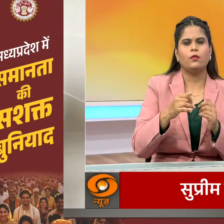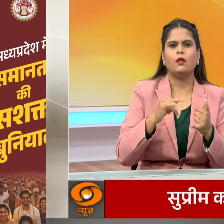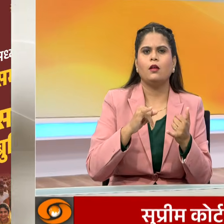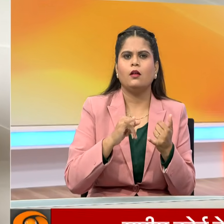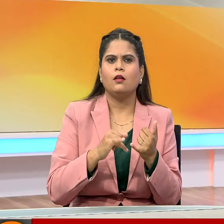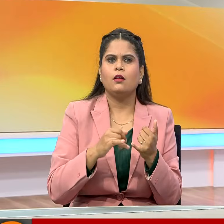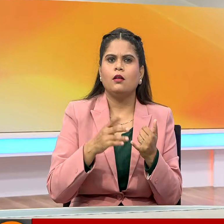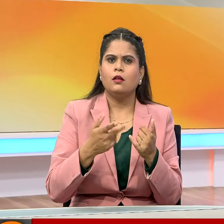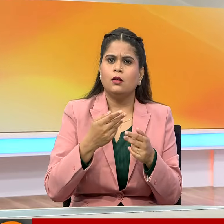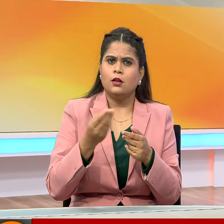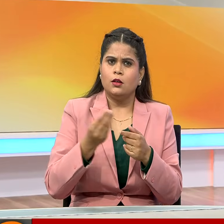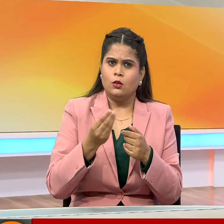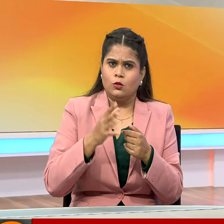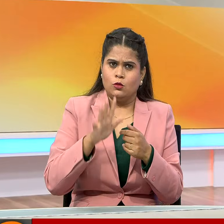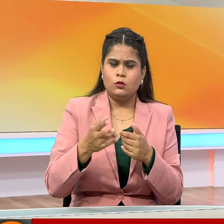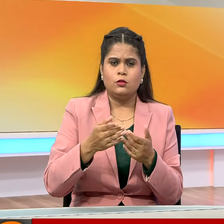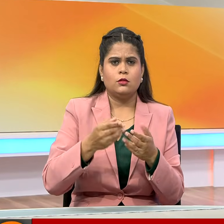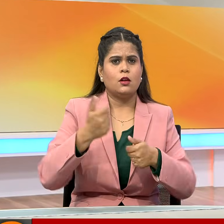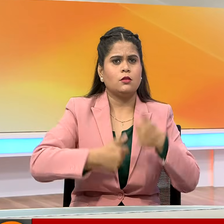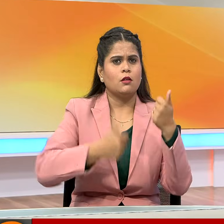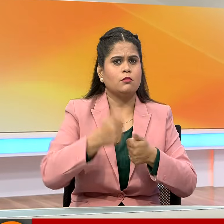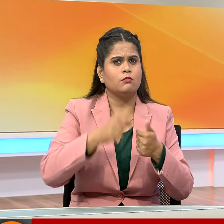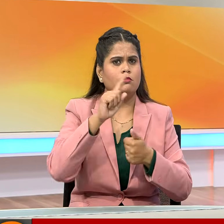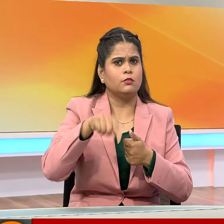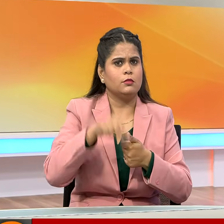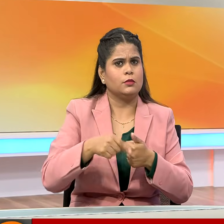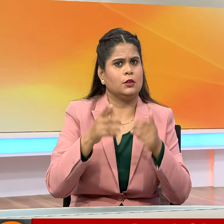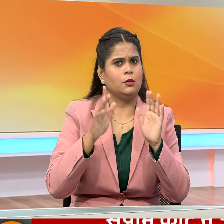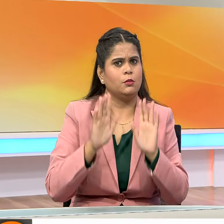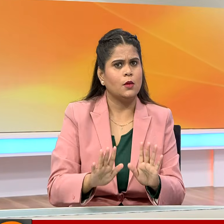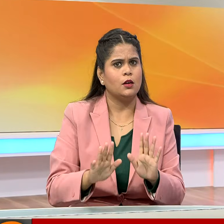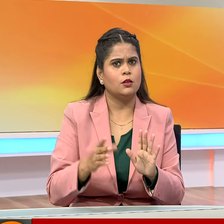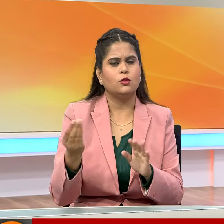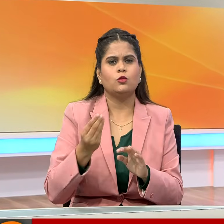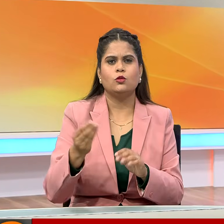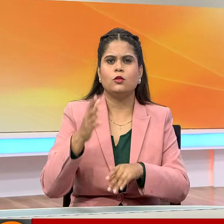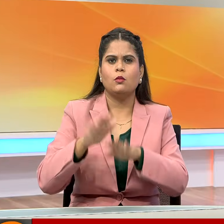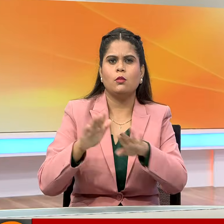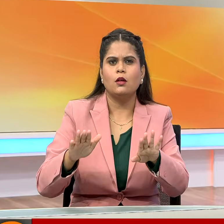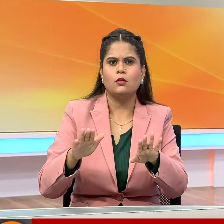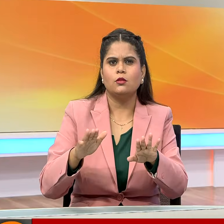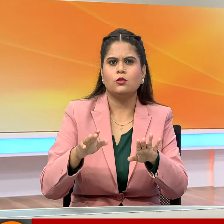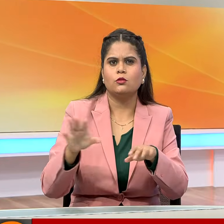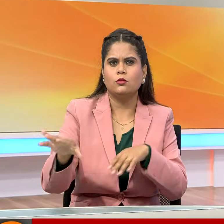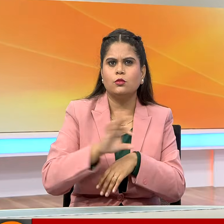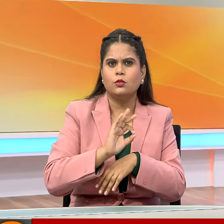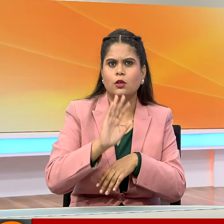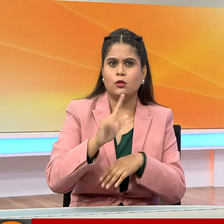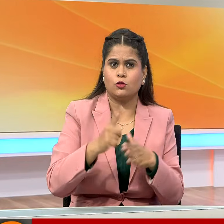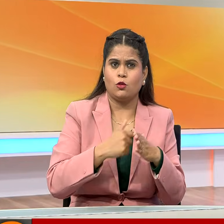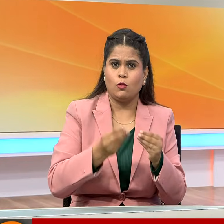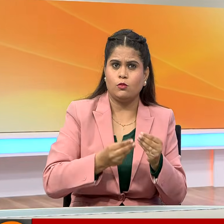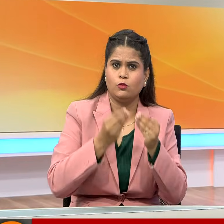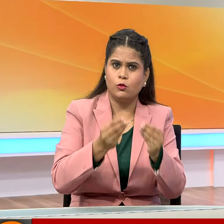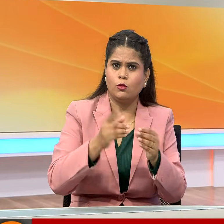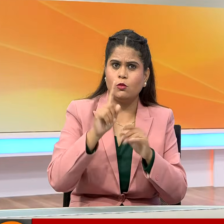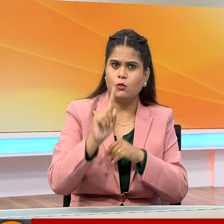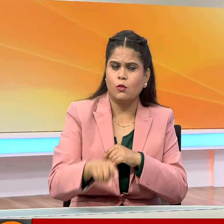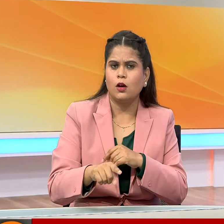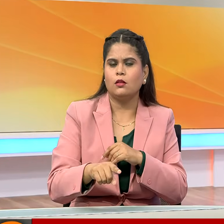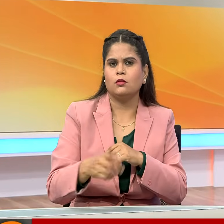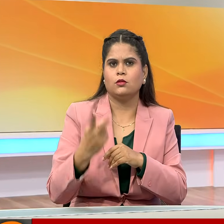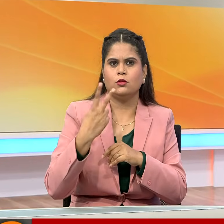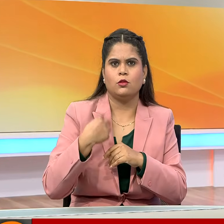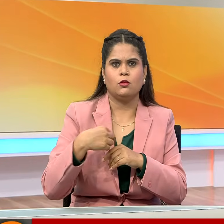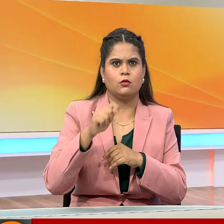आदेश को निरस्त करने का आग्रह किया। कोर्ट की तरफ से चयनित अभ्यर्थियों को वापस काम पर लेने को कहा गया है। कोर्ट ने कहा कि